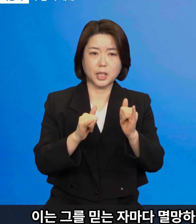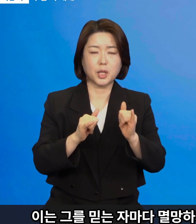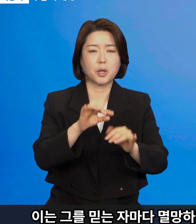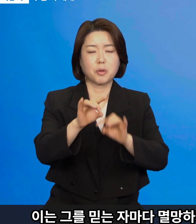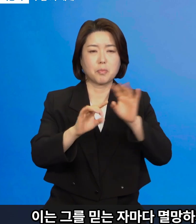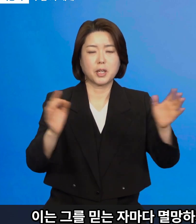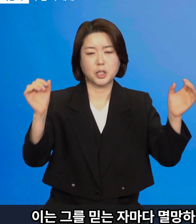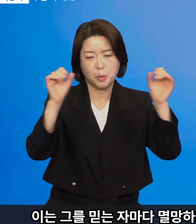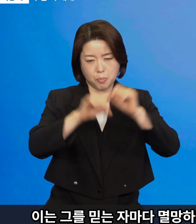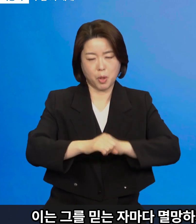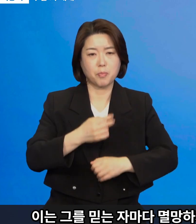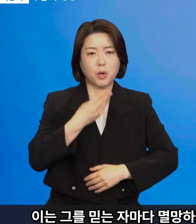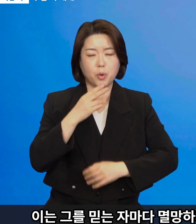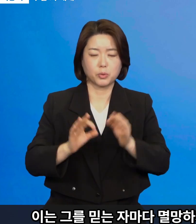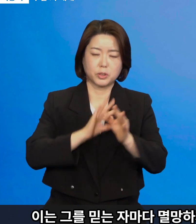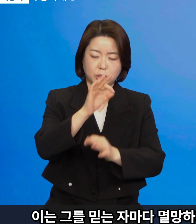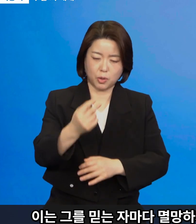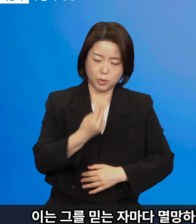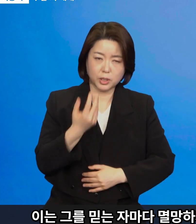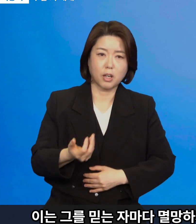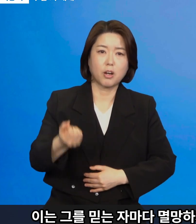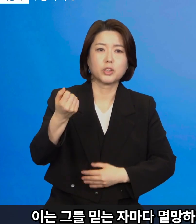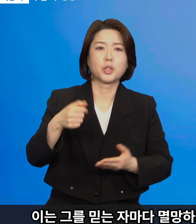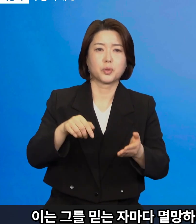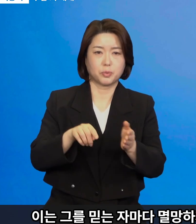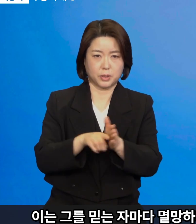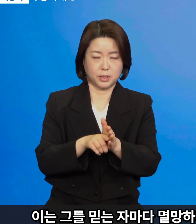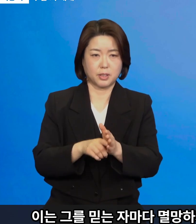않고 영생을 얻게 하려 하심이라.